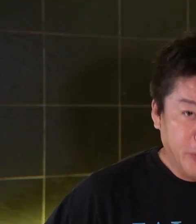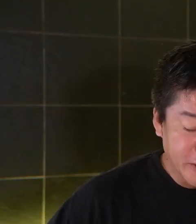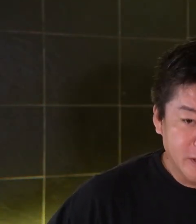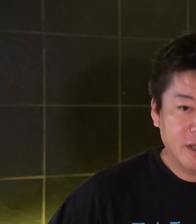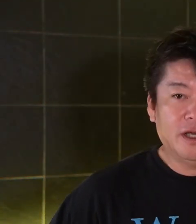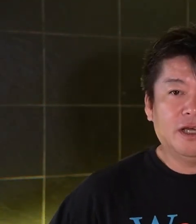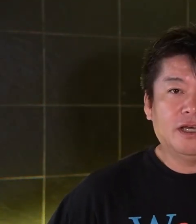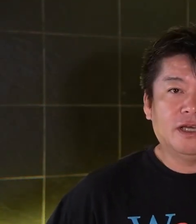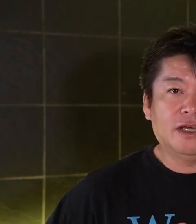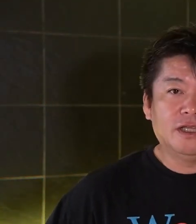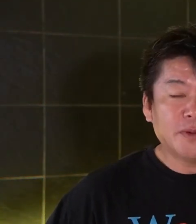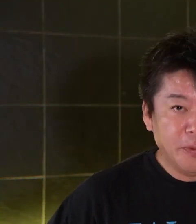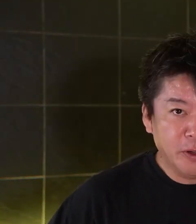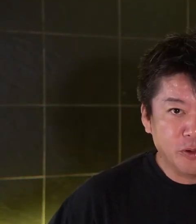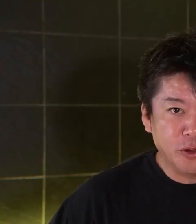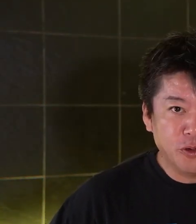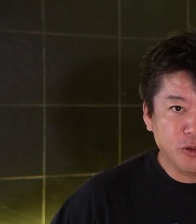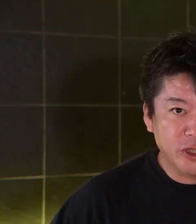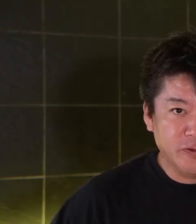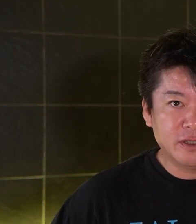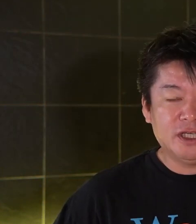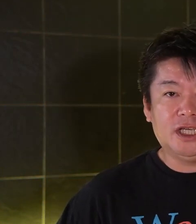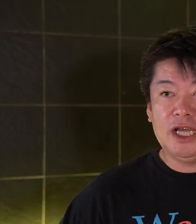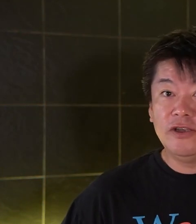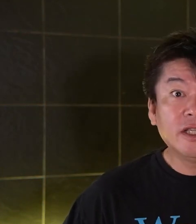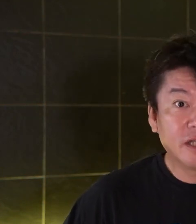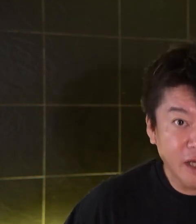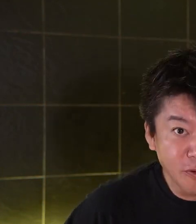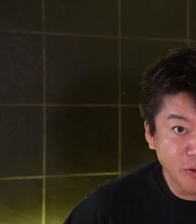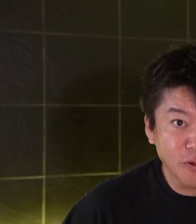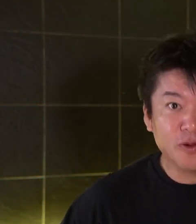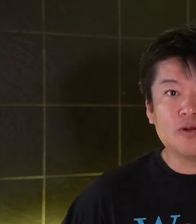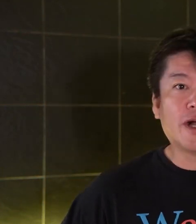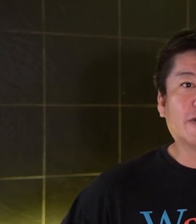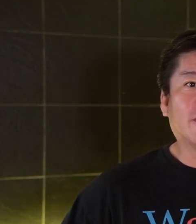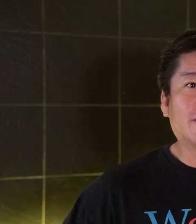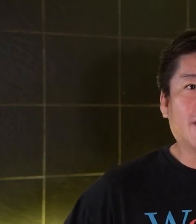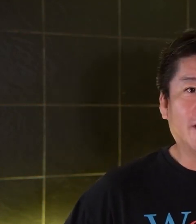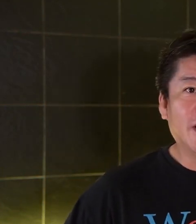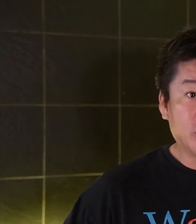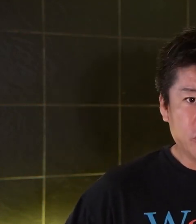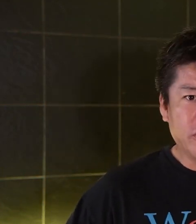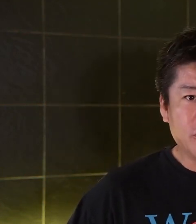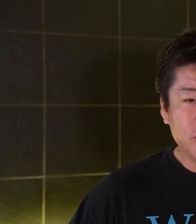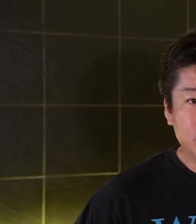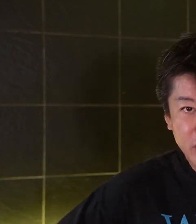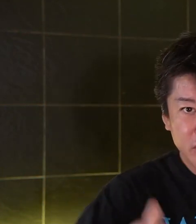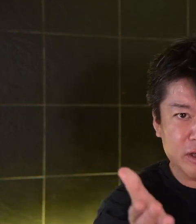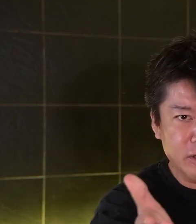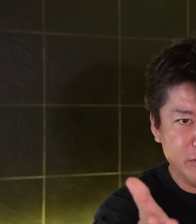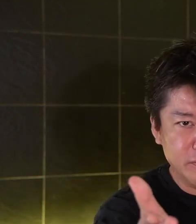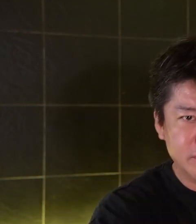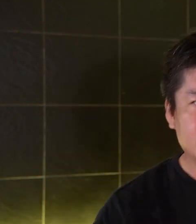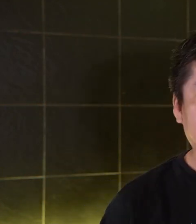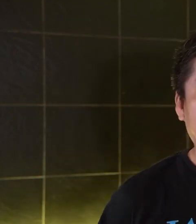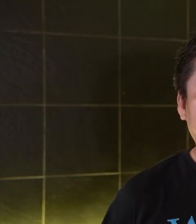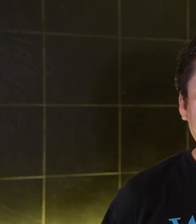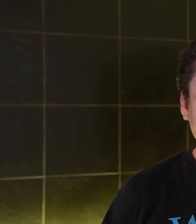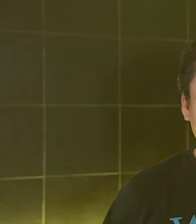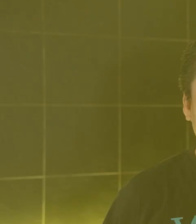フレイタカミです。2枚目の投票用紙にはぜひ NHK 党とお書きください。それでは投票に行ってらっしゃい。